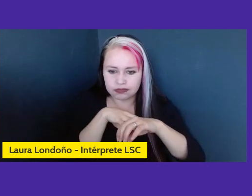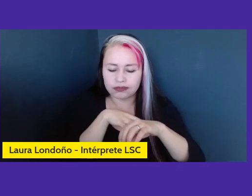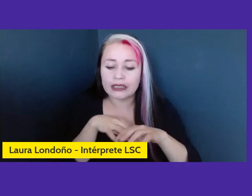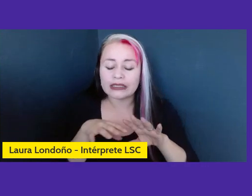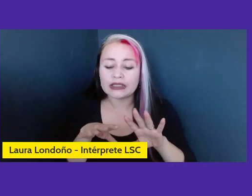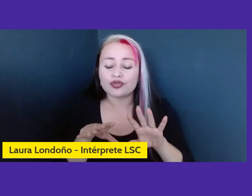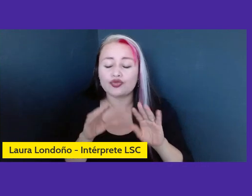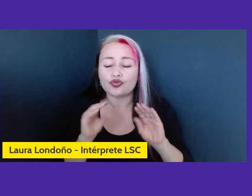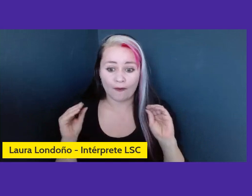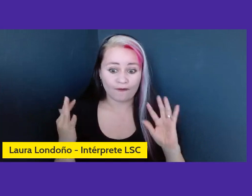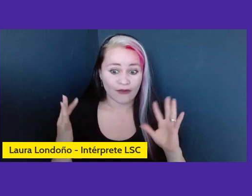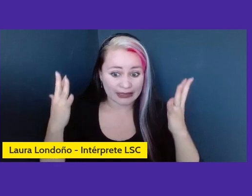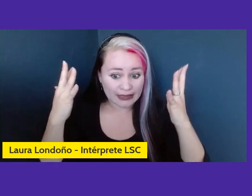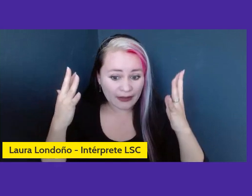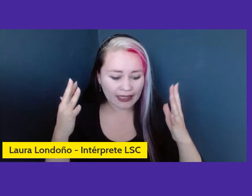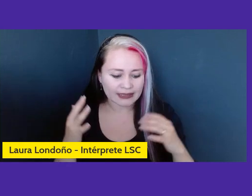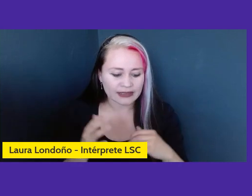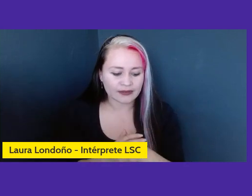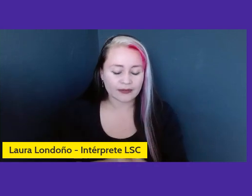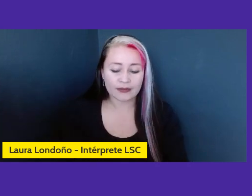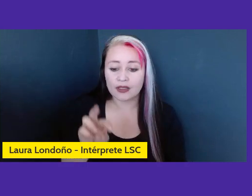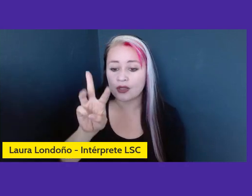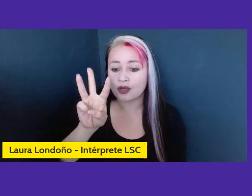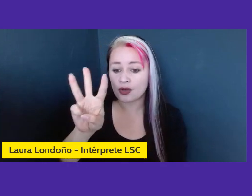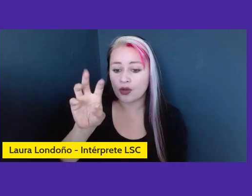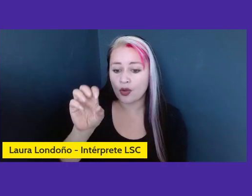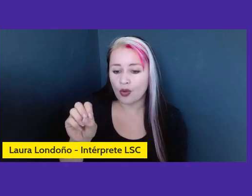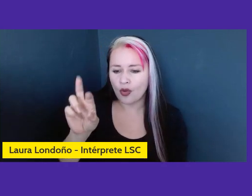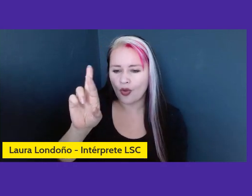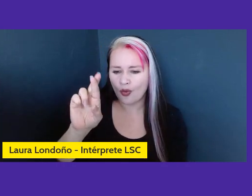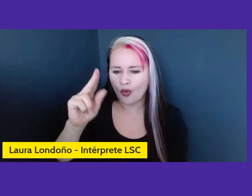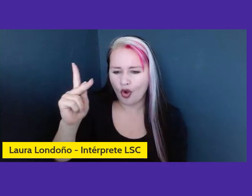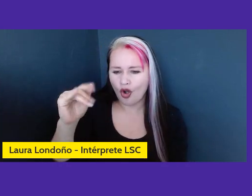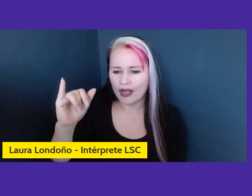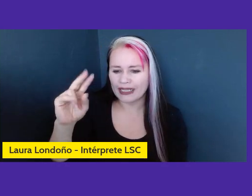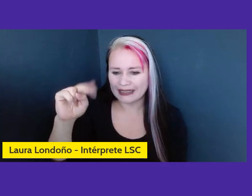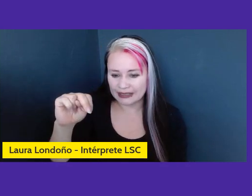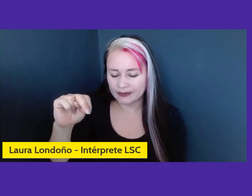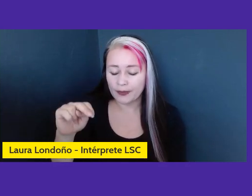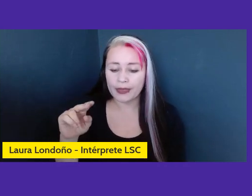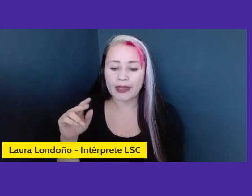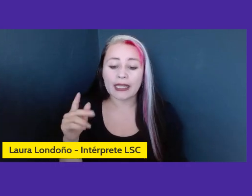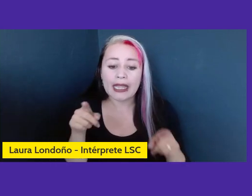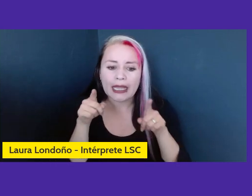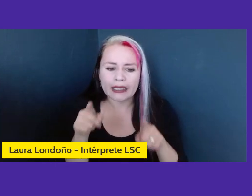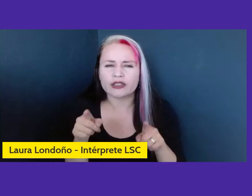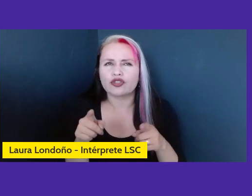festivales, que es el WIP, el Work in Progress. Lo tiene Guadalajara, lo tiene San Sebastián, Málaga,